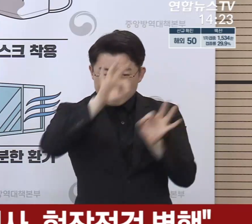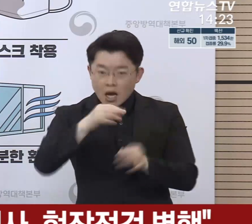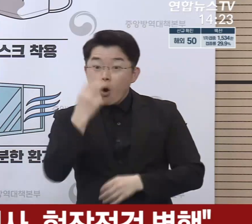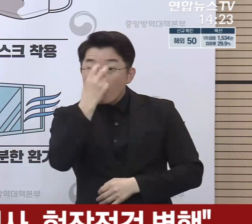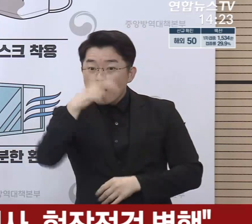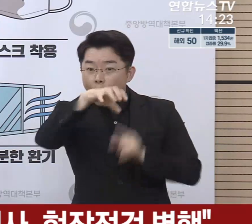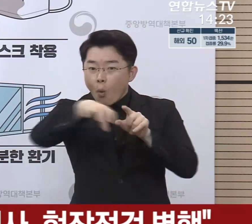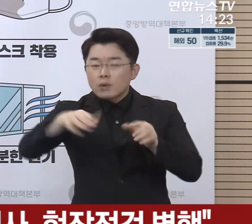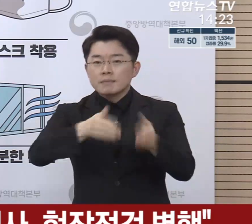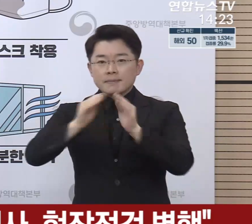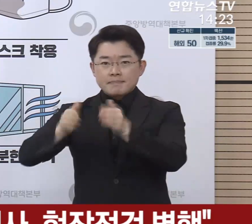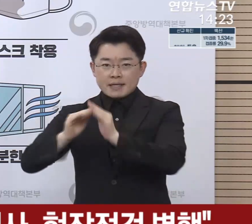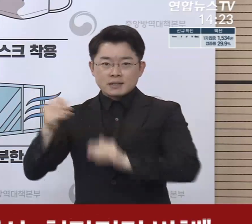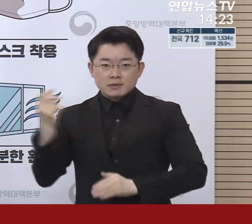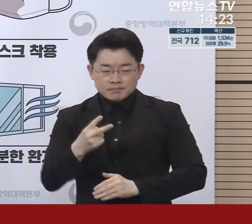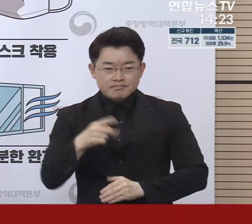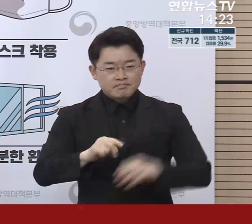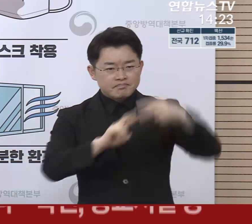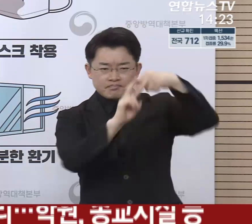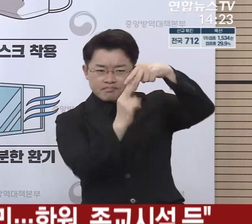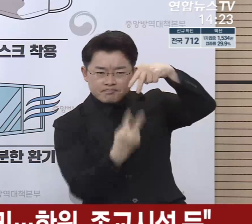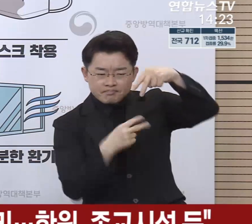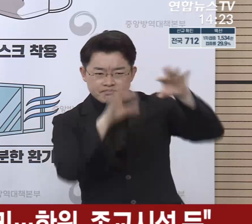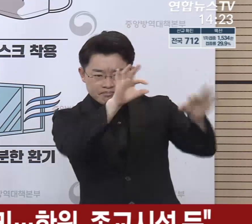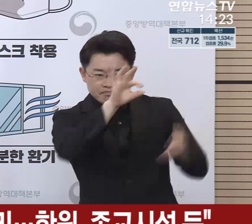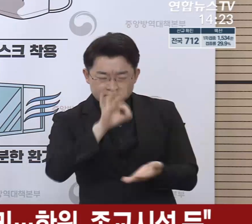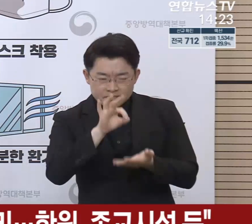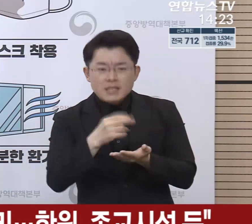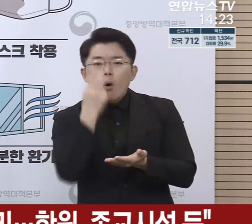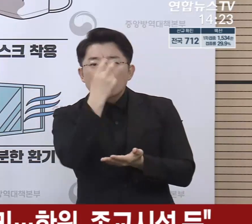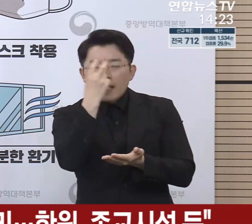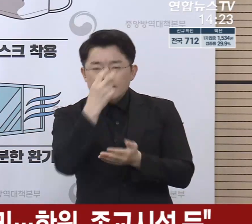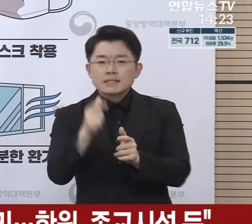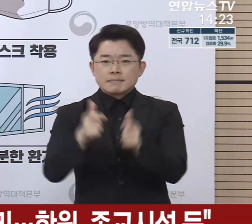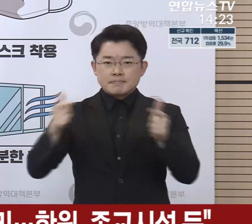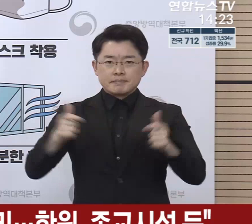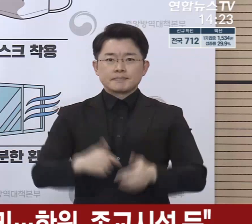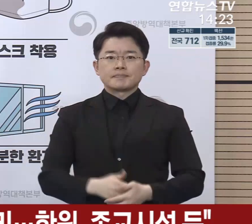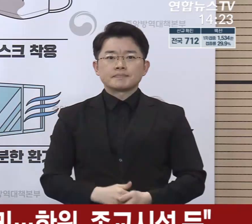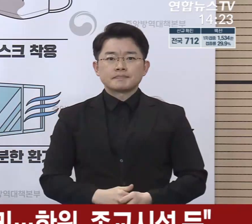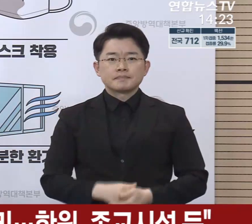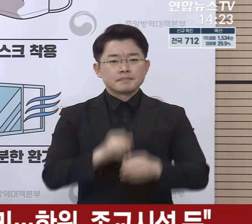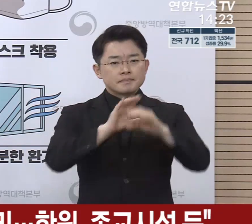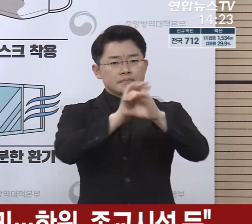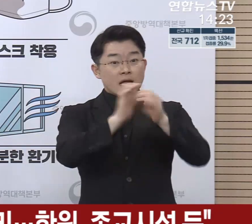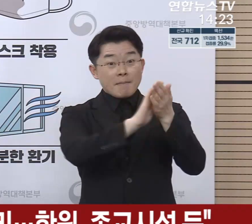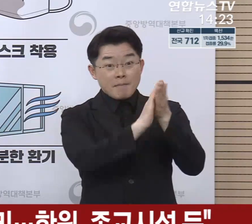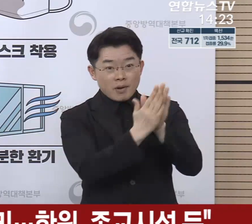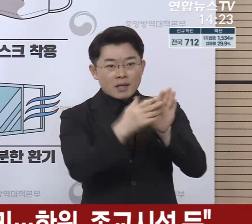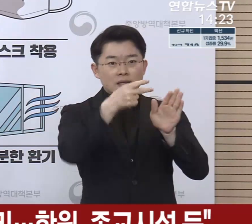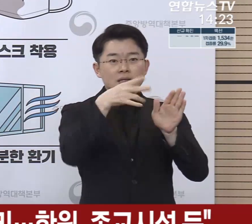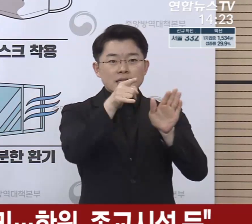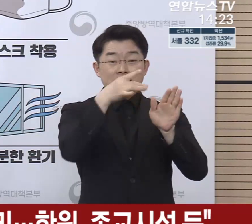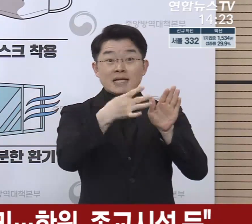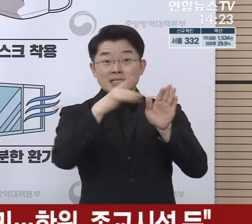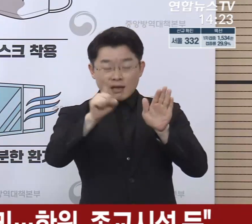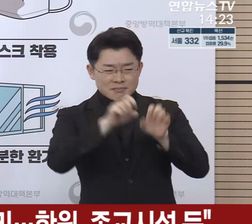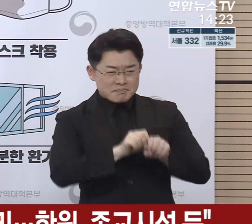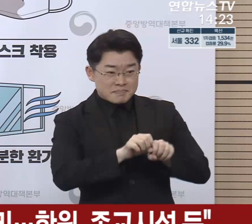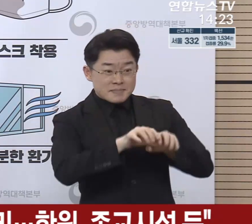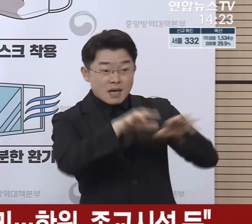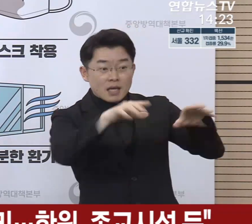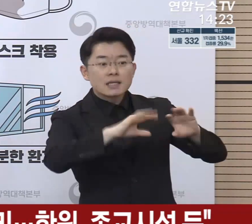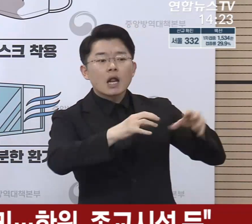국내외 동향 감시와 유전자 특성 분석을 지속적으로 실시하면서 델타형 변이 관련된 유행 국가도